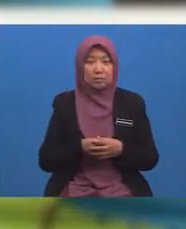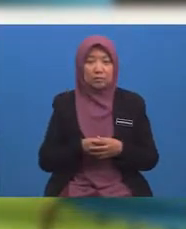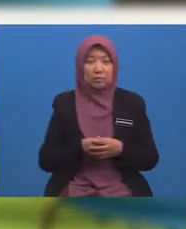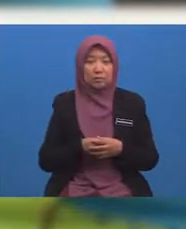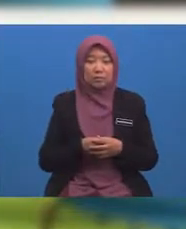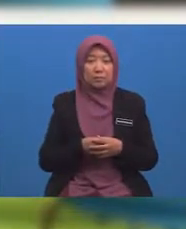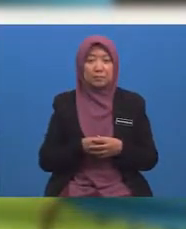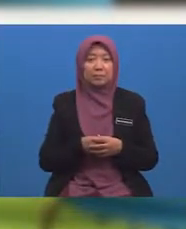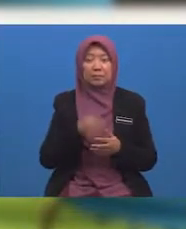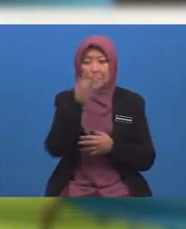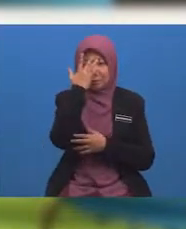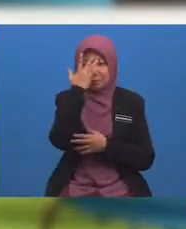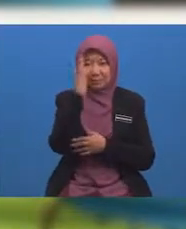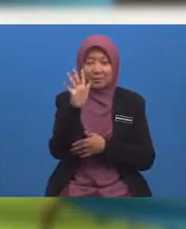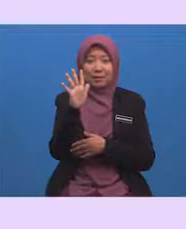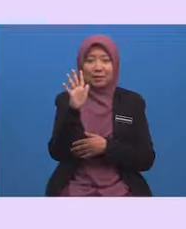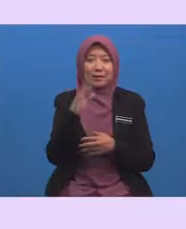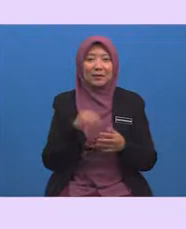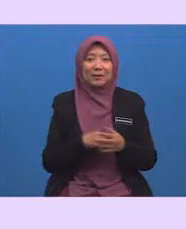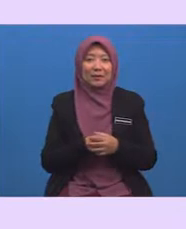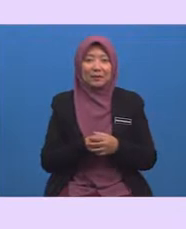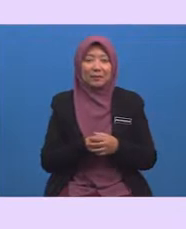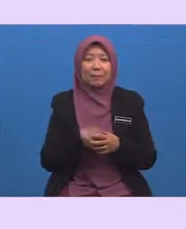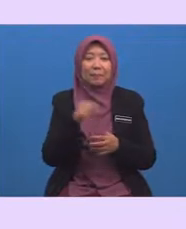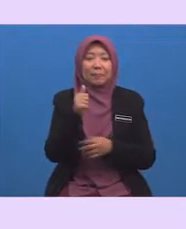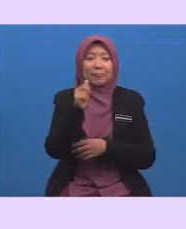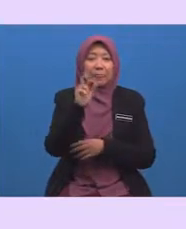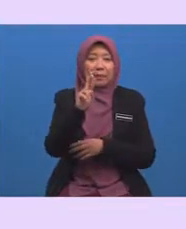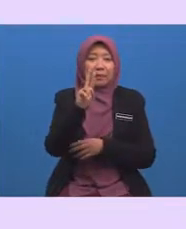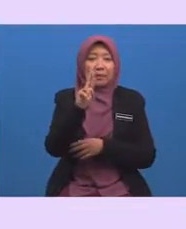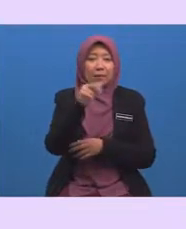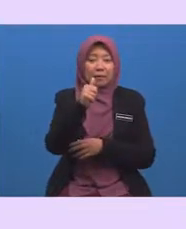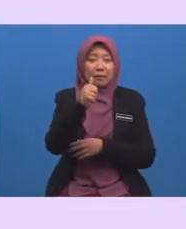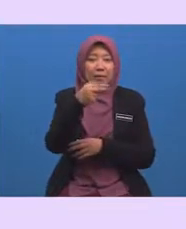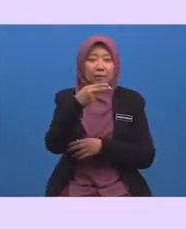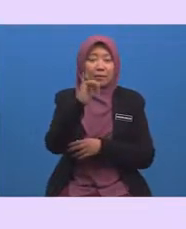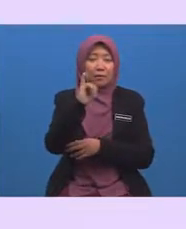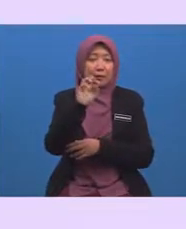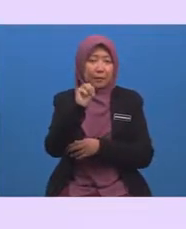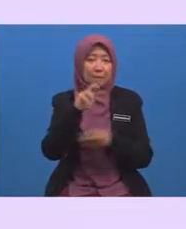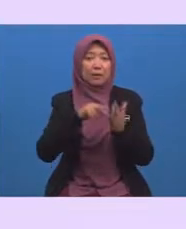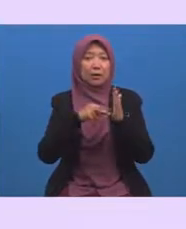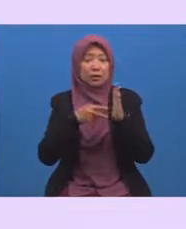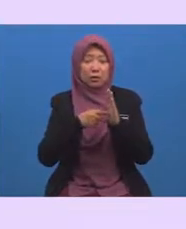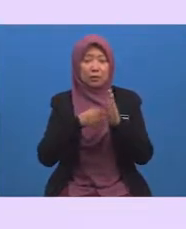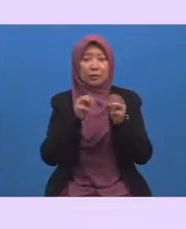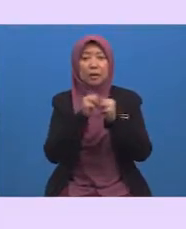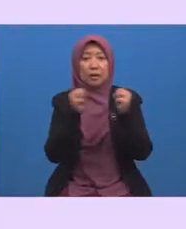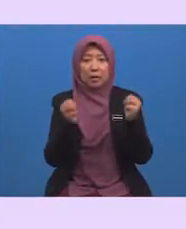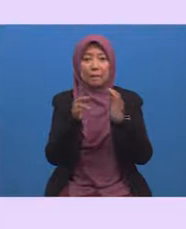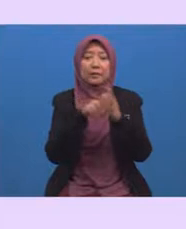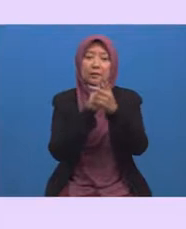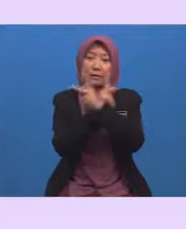Ya, pandai. Ar-Rahim bererti Allah Maha Pengasih dan